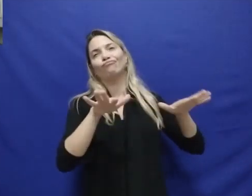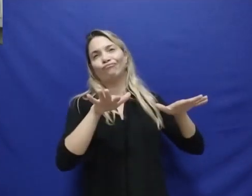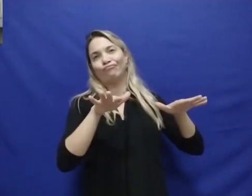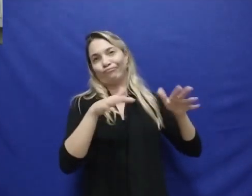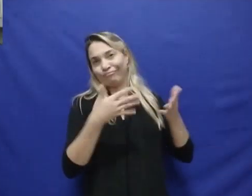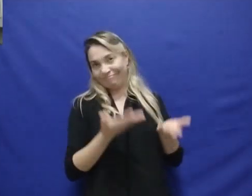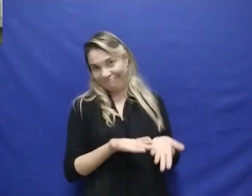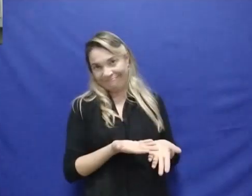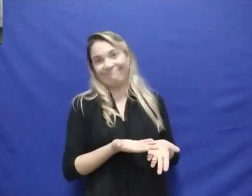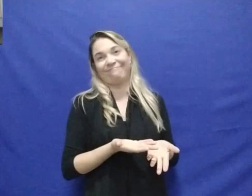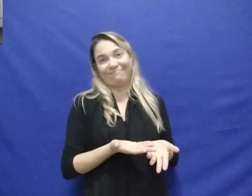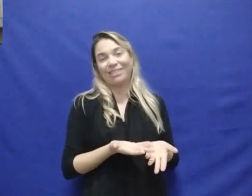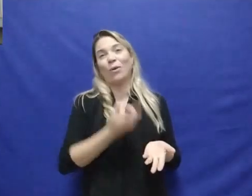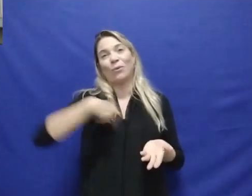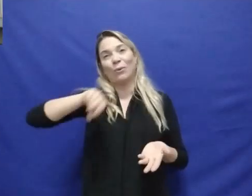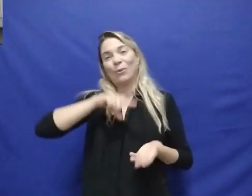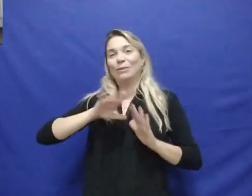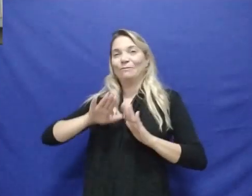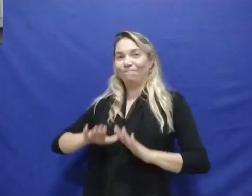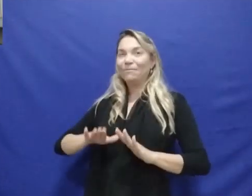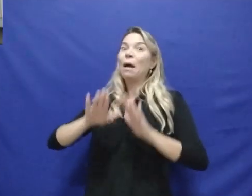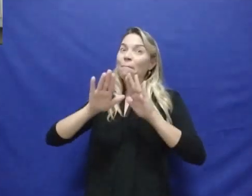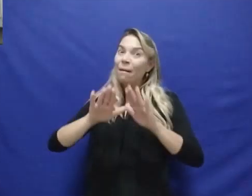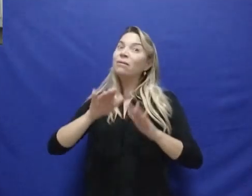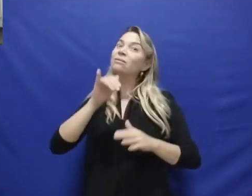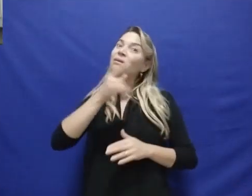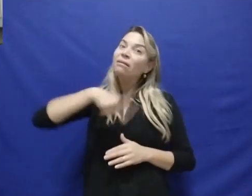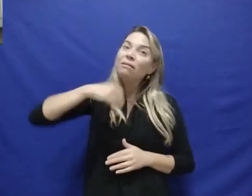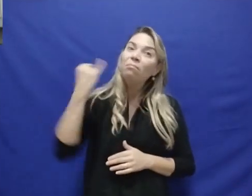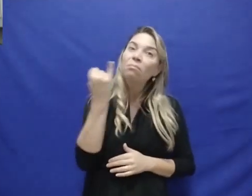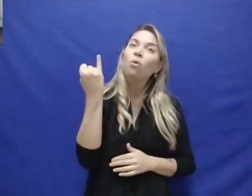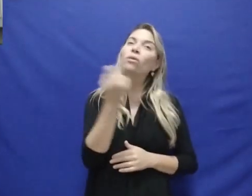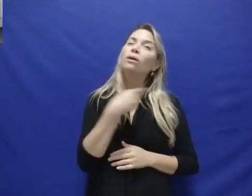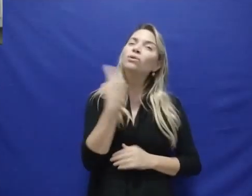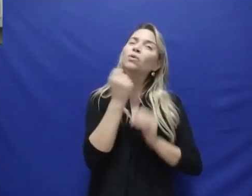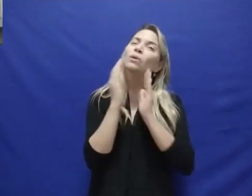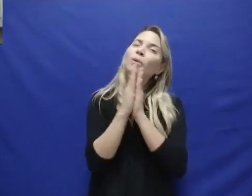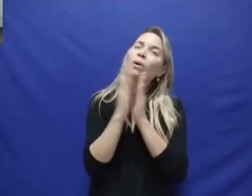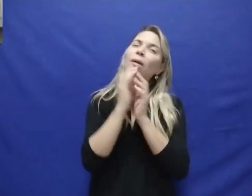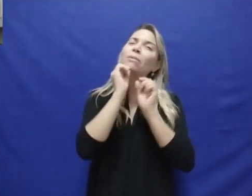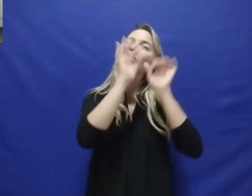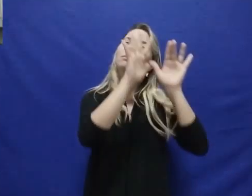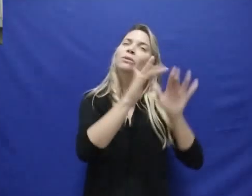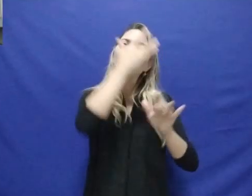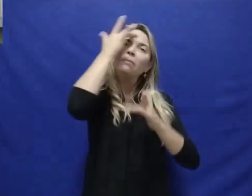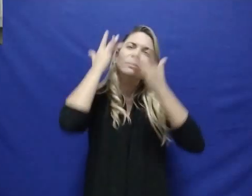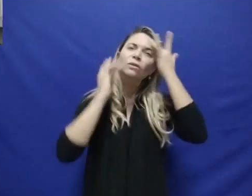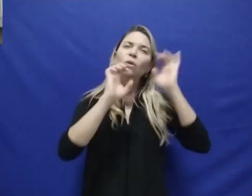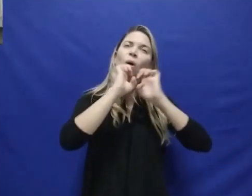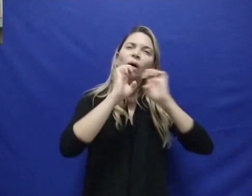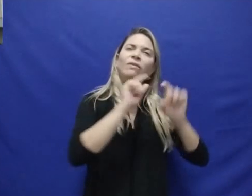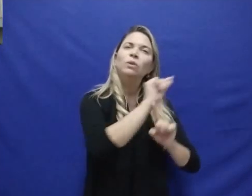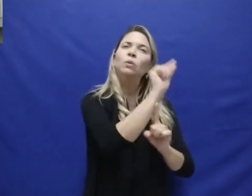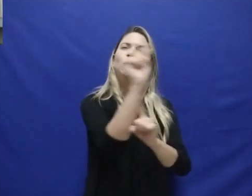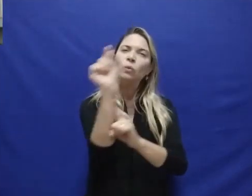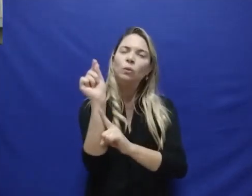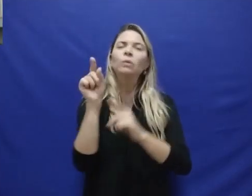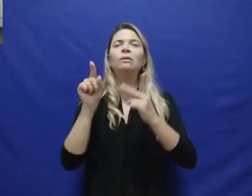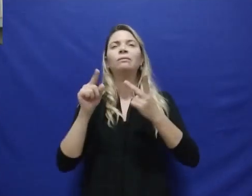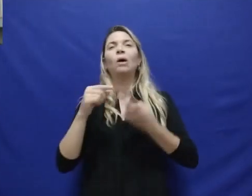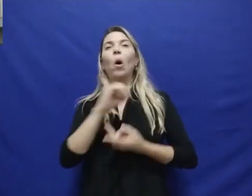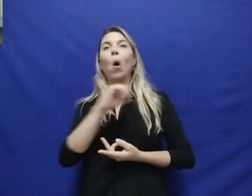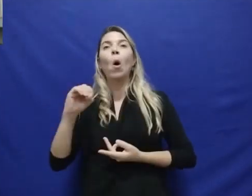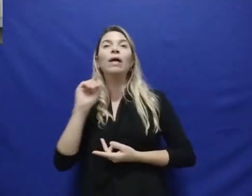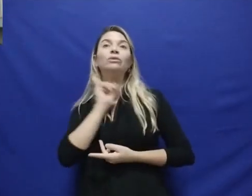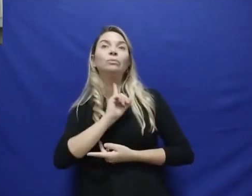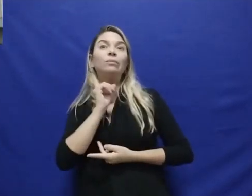da conversão de vidas, do sustento de missionários, do avanço do reino de Deus no oeste de Minas, em Minas